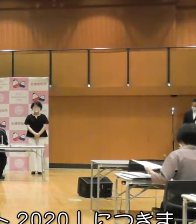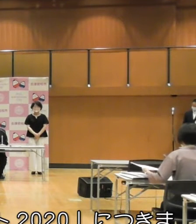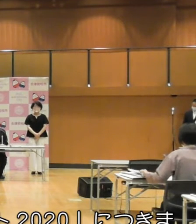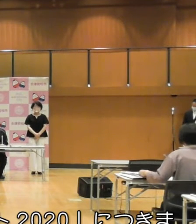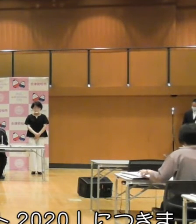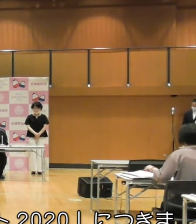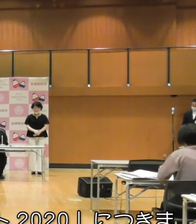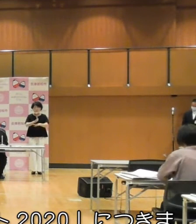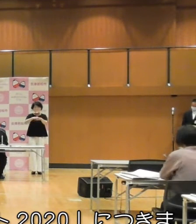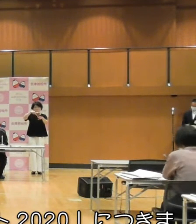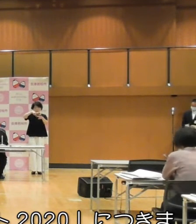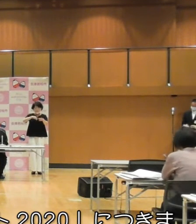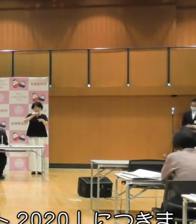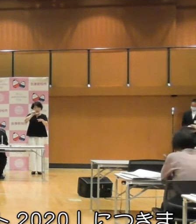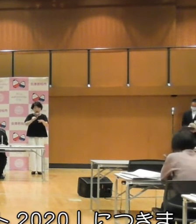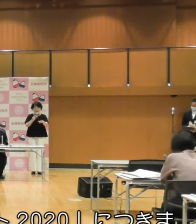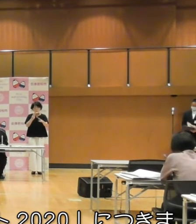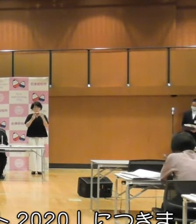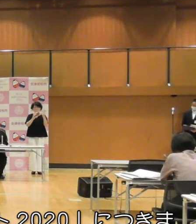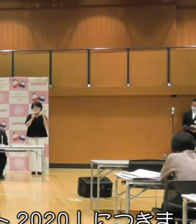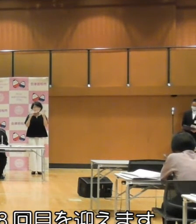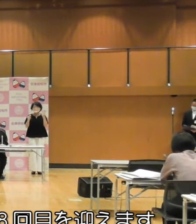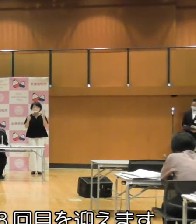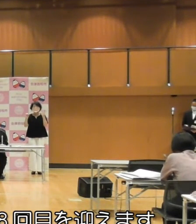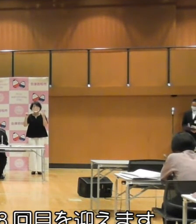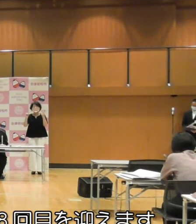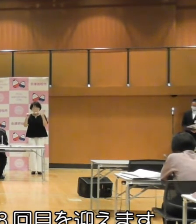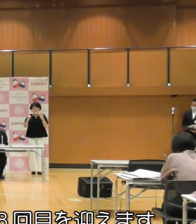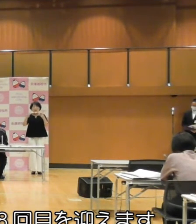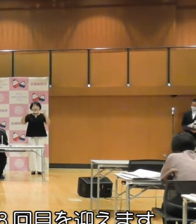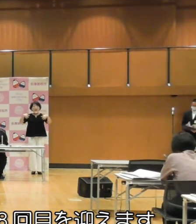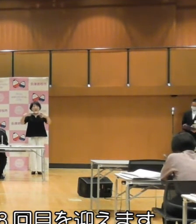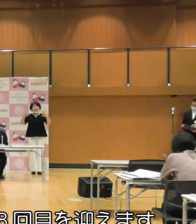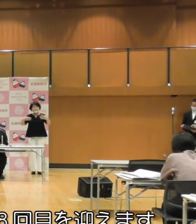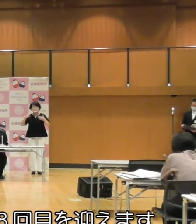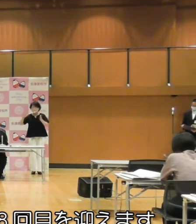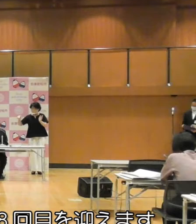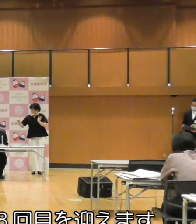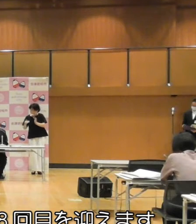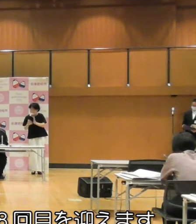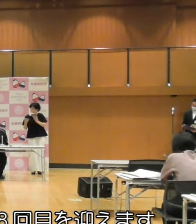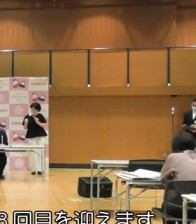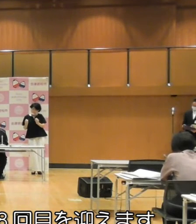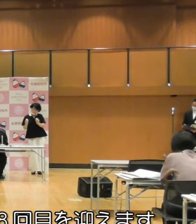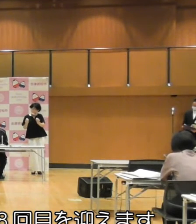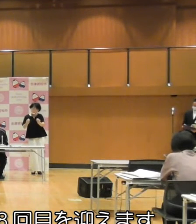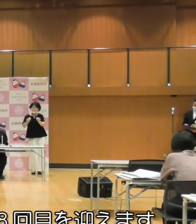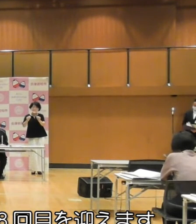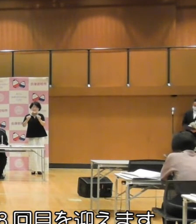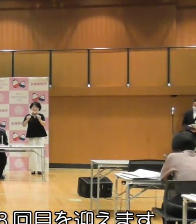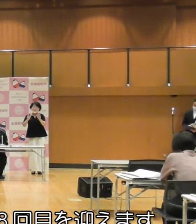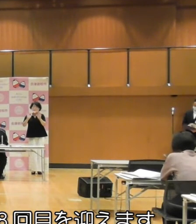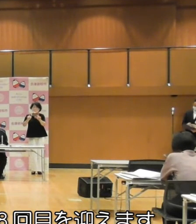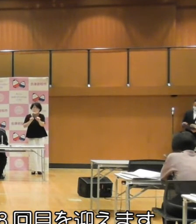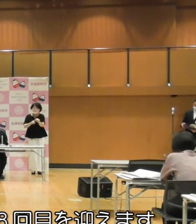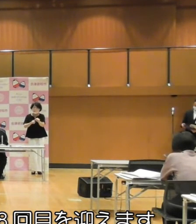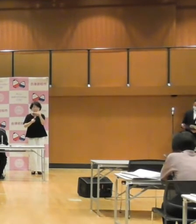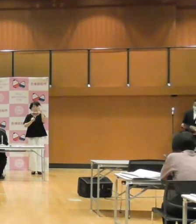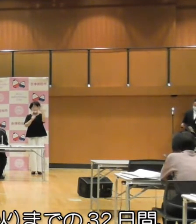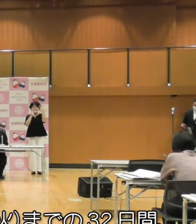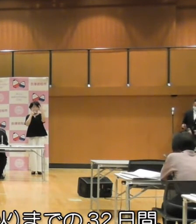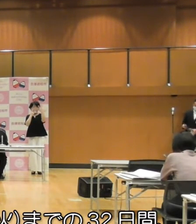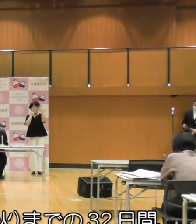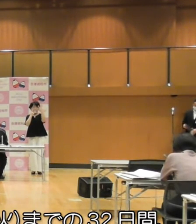会津町中アウトプロジェクト2020につきましては、秋の恒例イベントとして今年度で8回目を迎えます